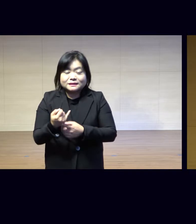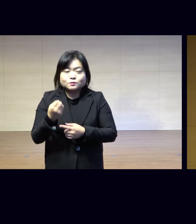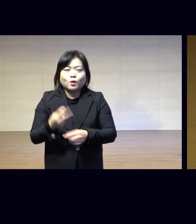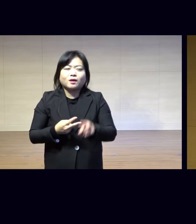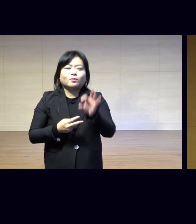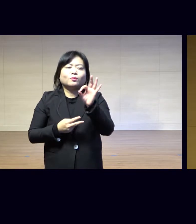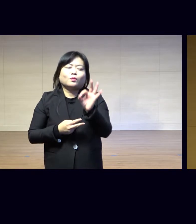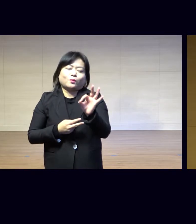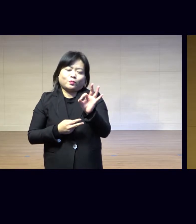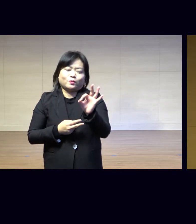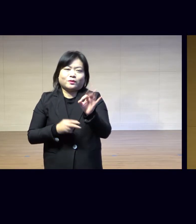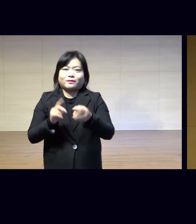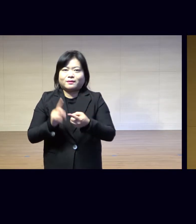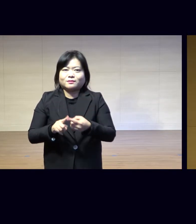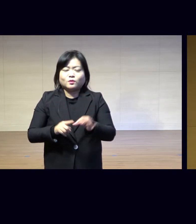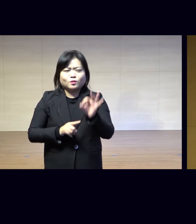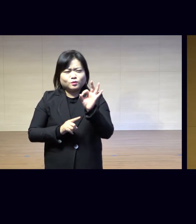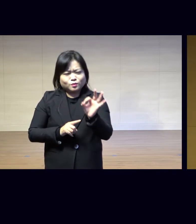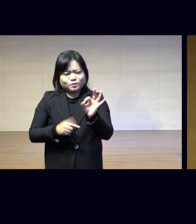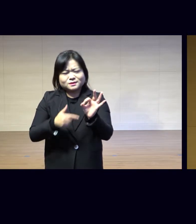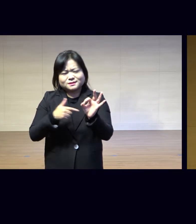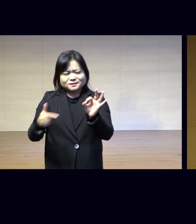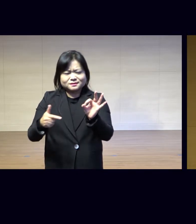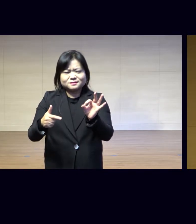여전히 큰 숙제입니다. 제가